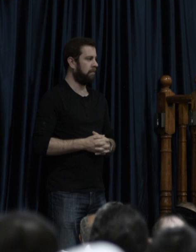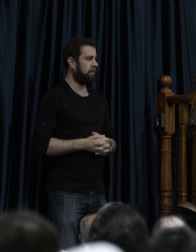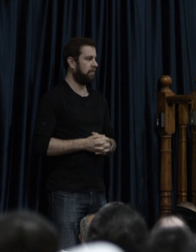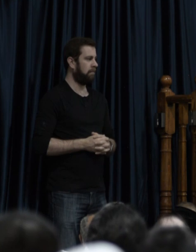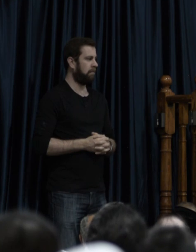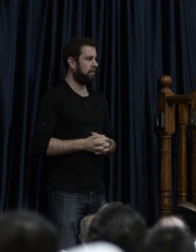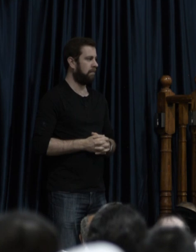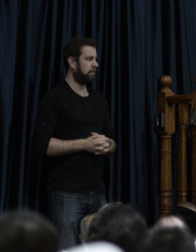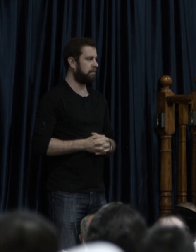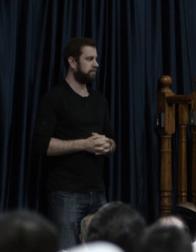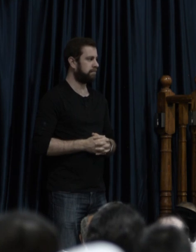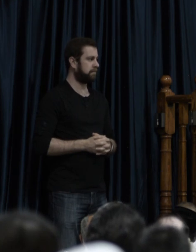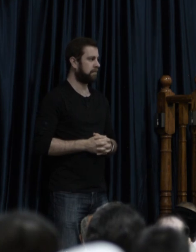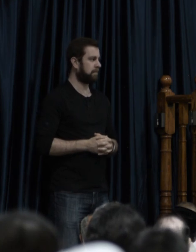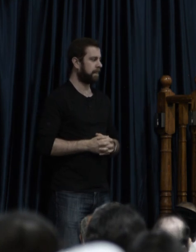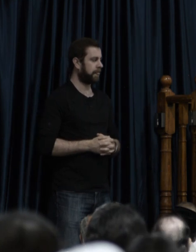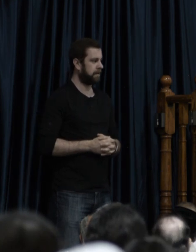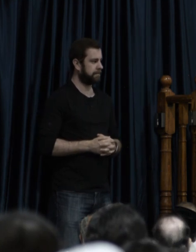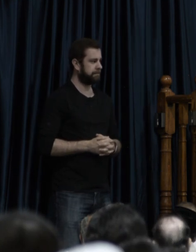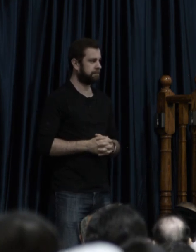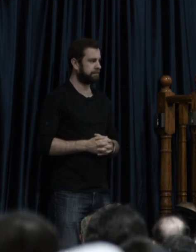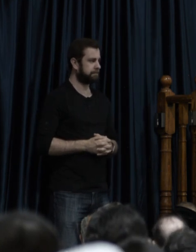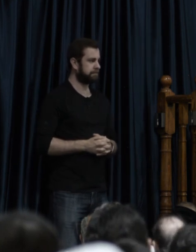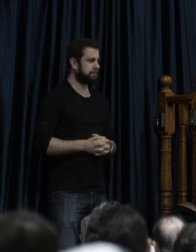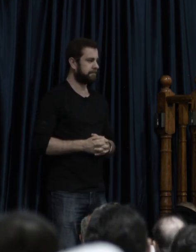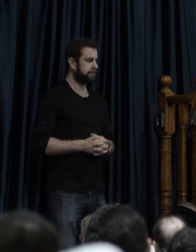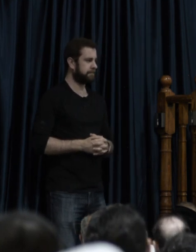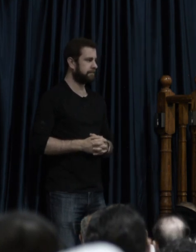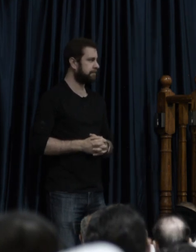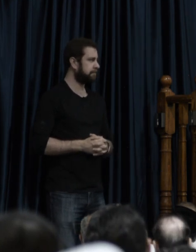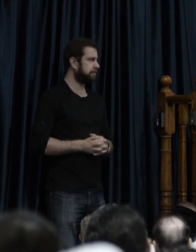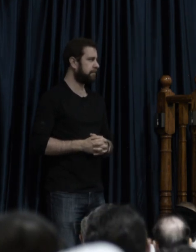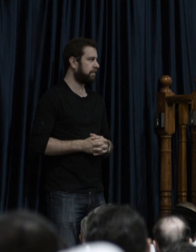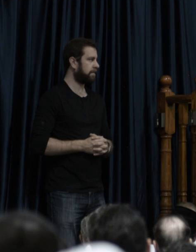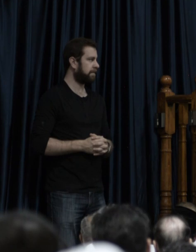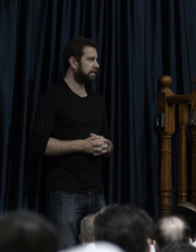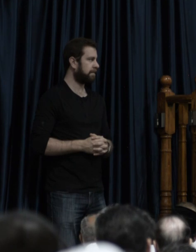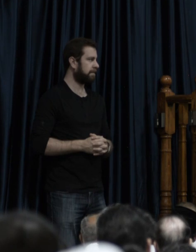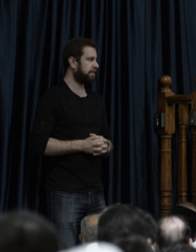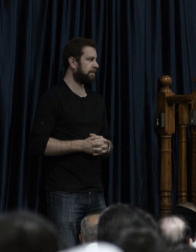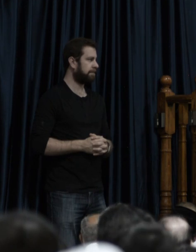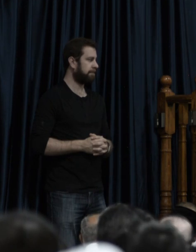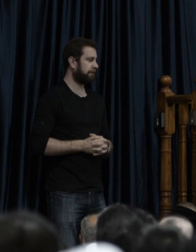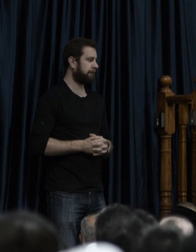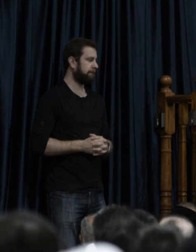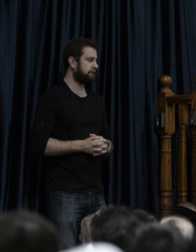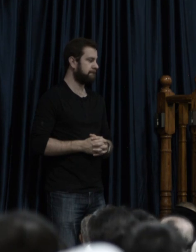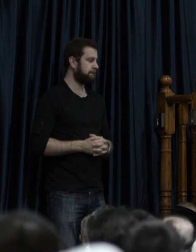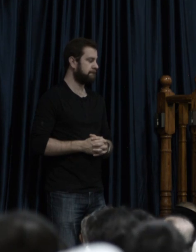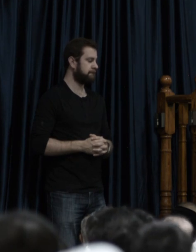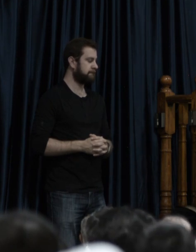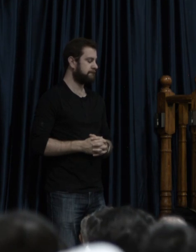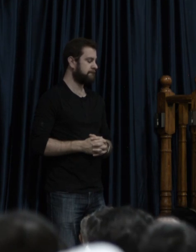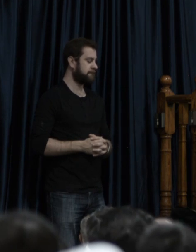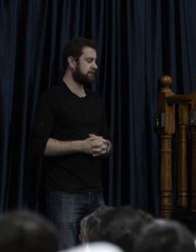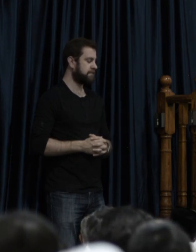بِعَيْنِ الْحَقِّ لَمْ يَعْبَأْ بِمُخَالَفَتِهِمْ وَإِذَا نَظَرَ الْعَبْدُ إِلَى